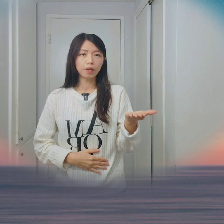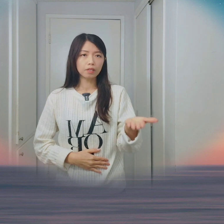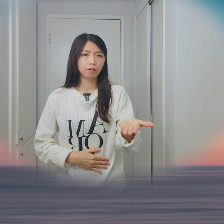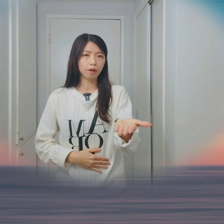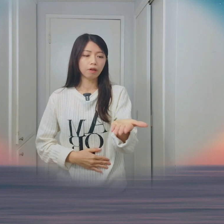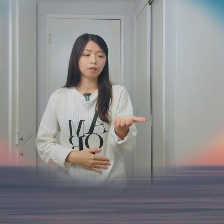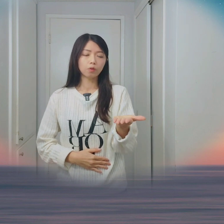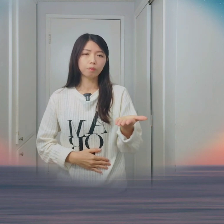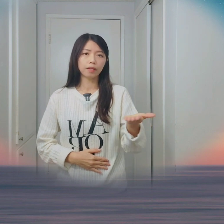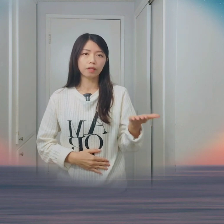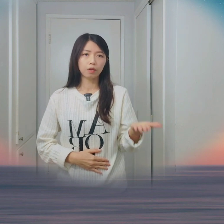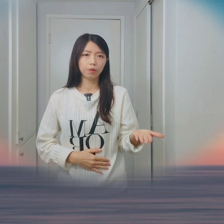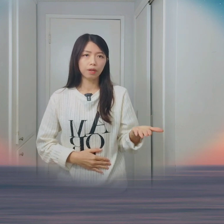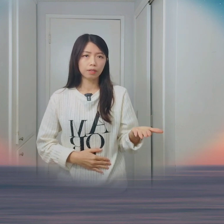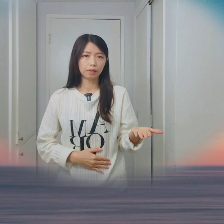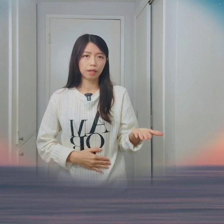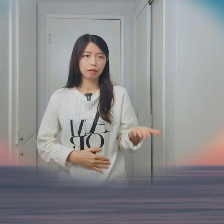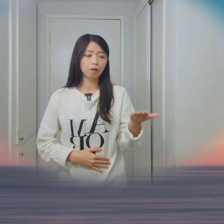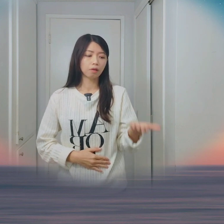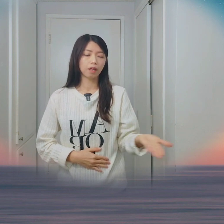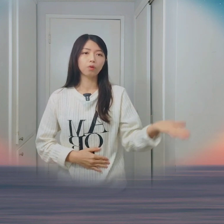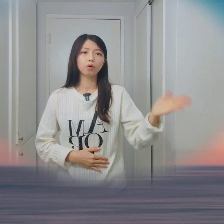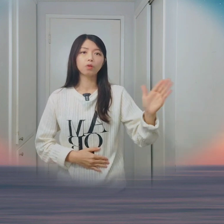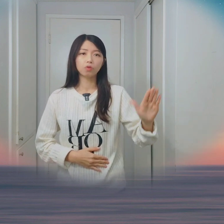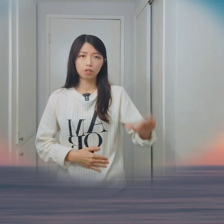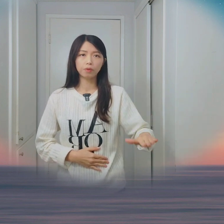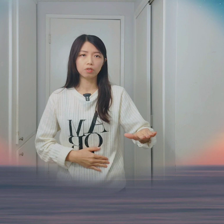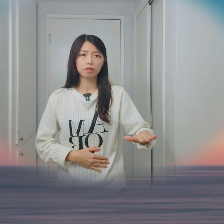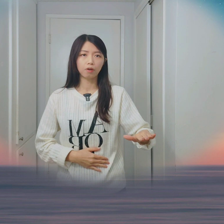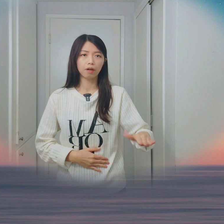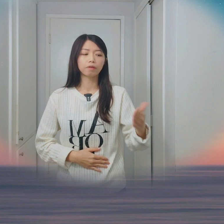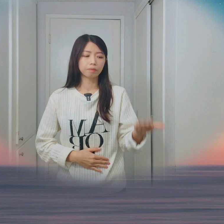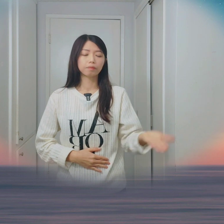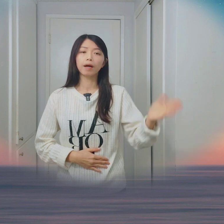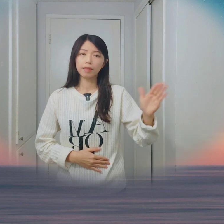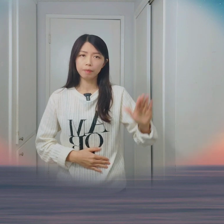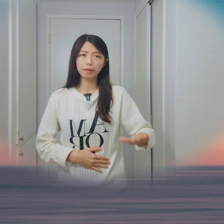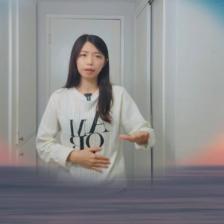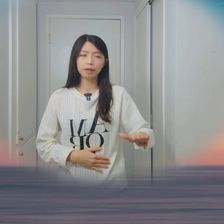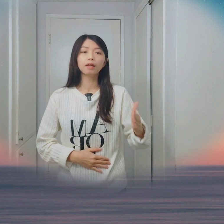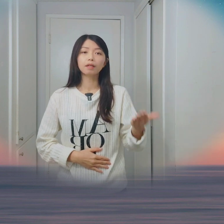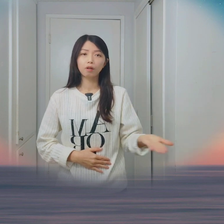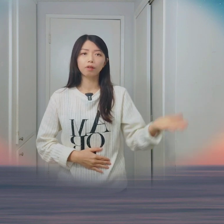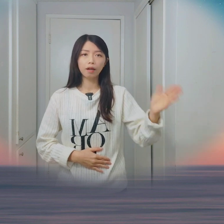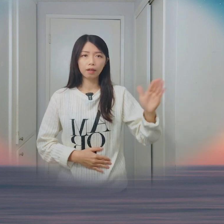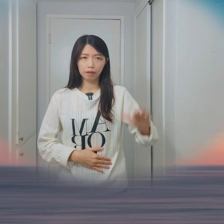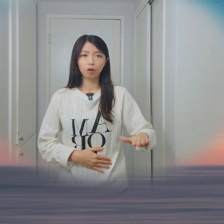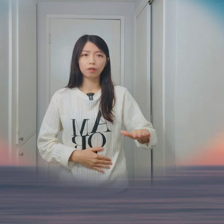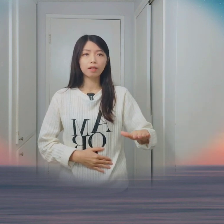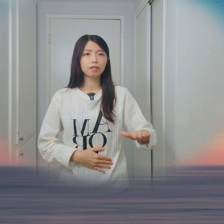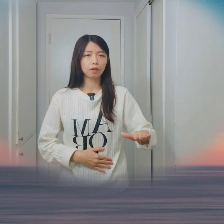한 손만 하시는 거예요. 손바닥이 위로한 이 상태에서 그대로 뒤집어 주시는 거예요. 하지만